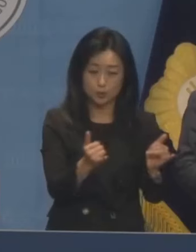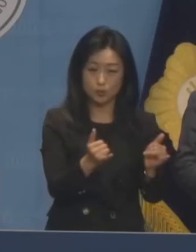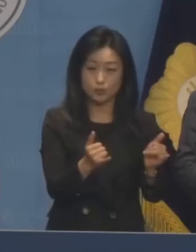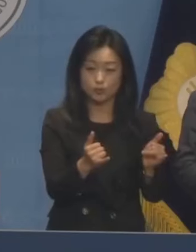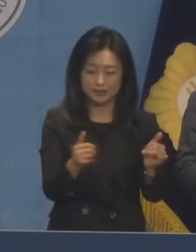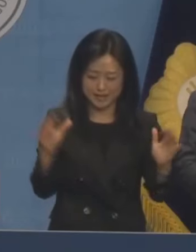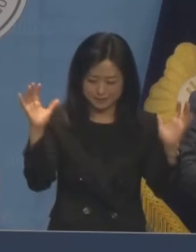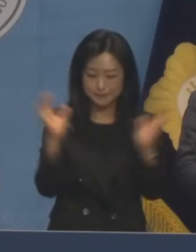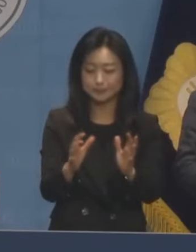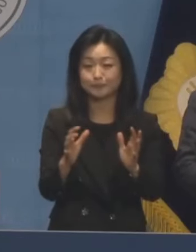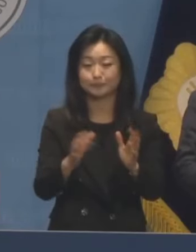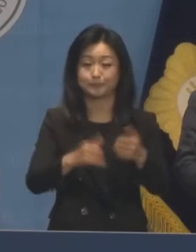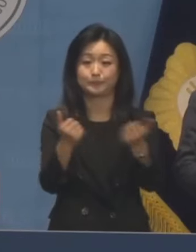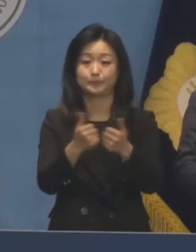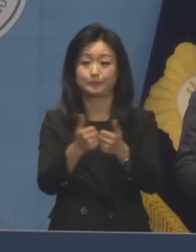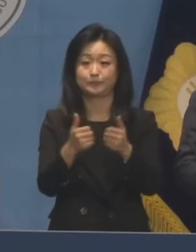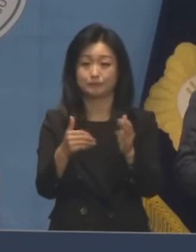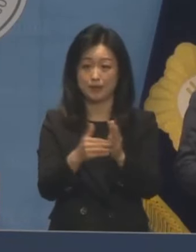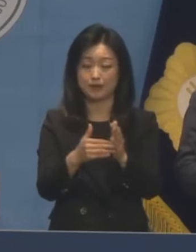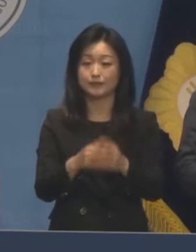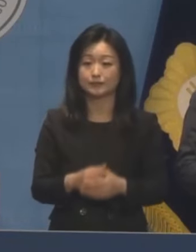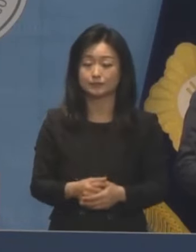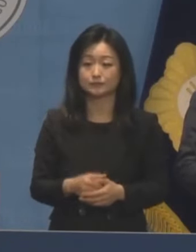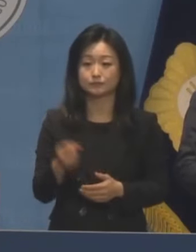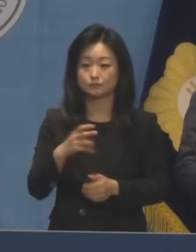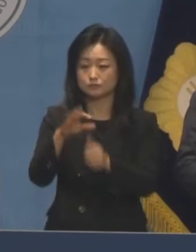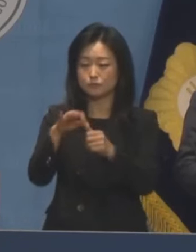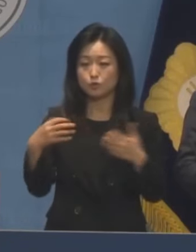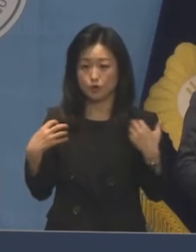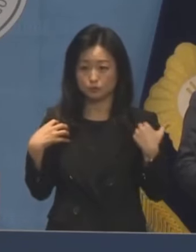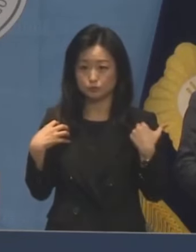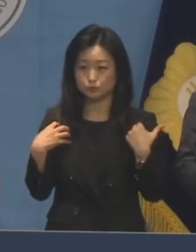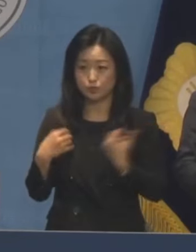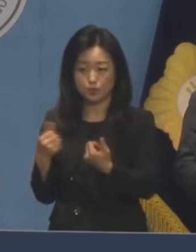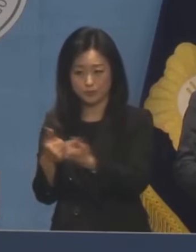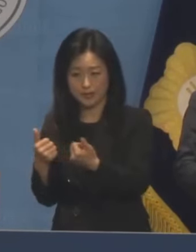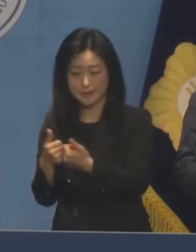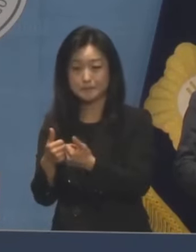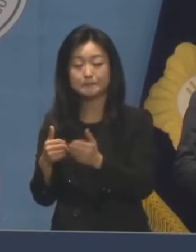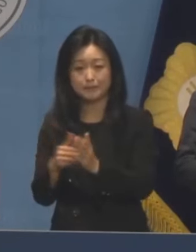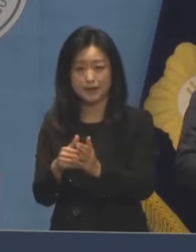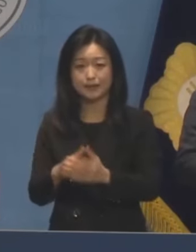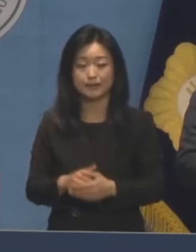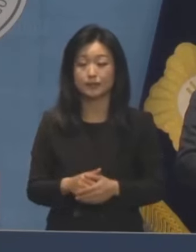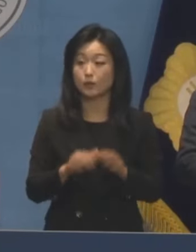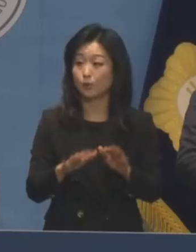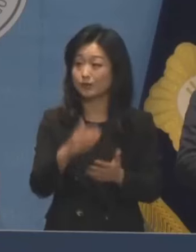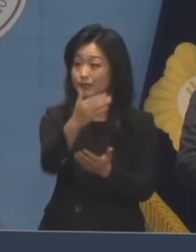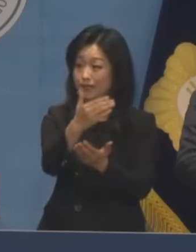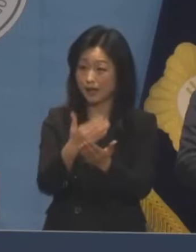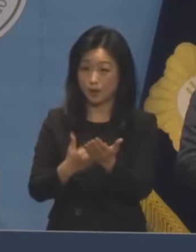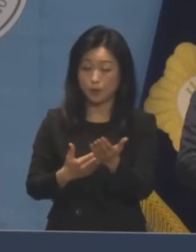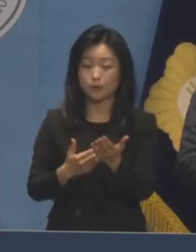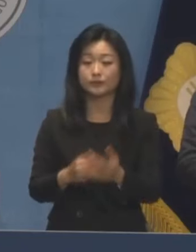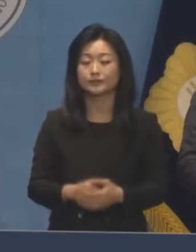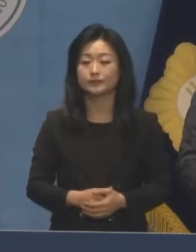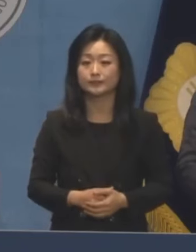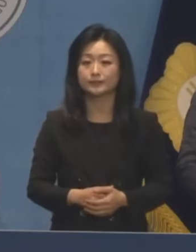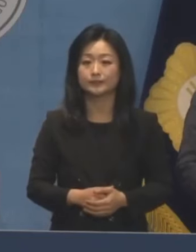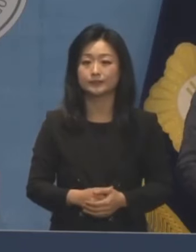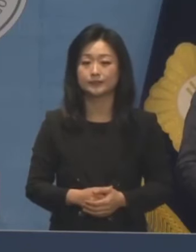마지막으로 한하우스 사측과 고용 노동부 관계자들과의 면담도 진행을 했습니다 오늘 기자 회견은 어